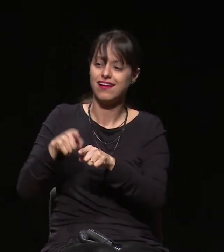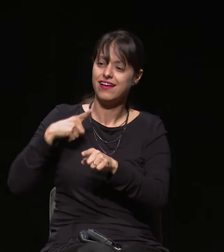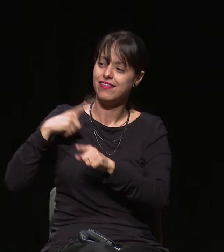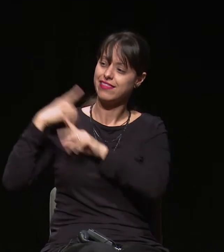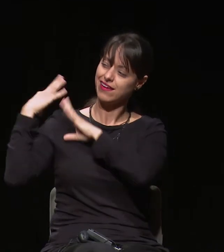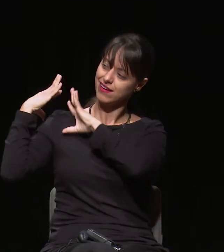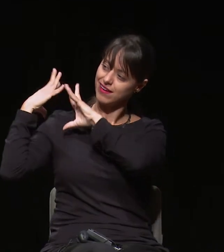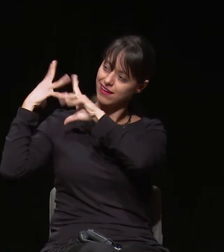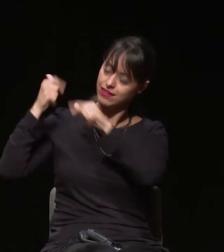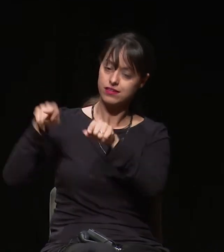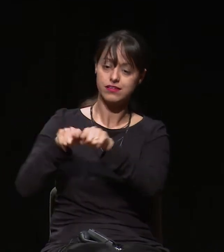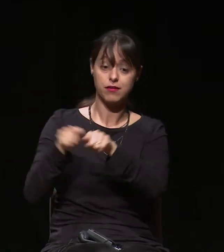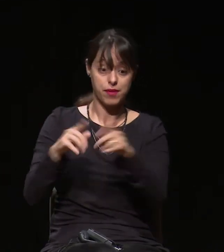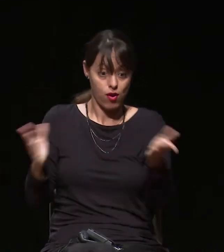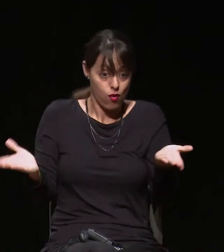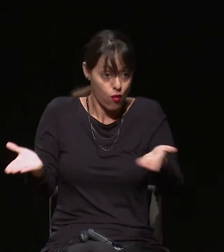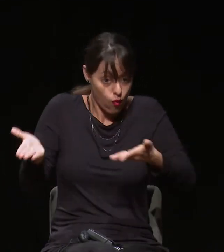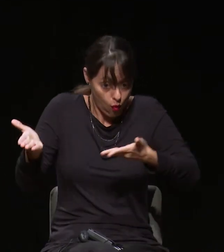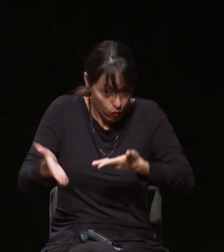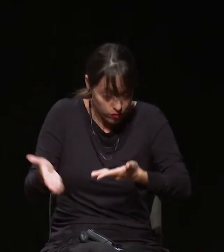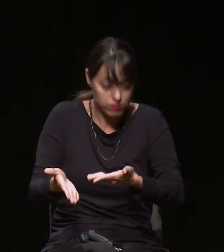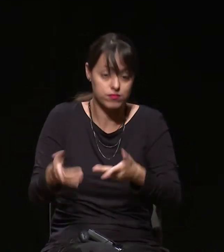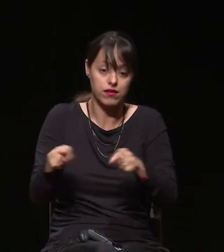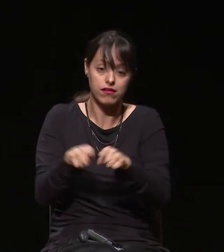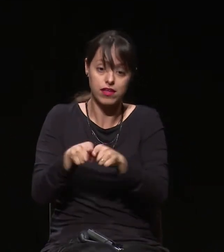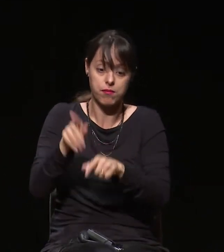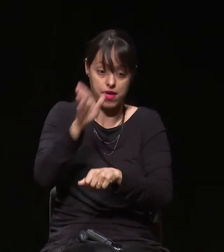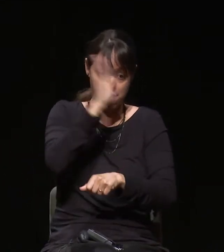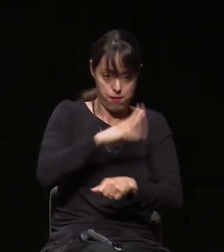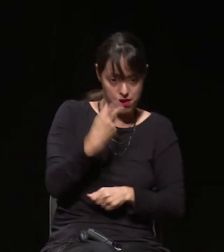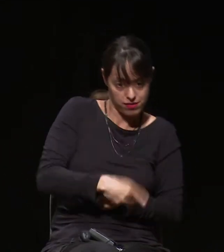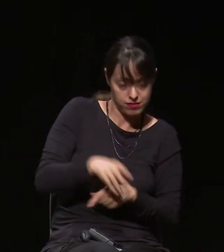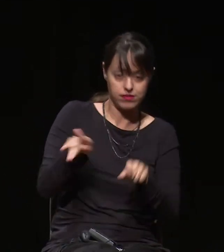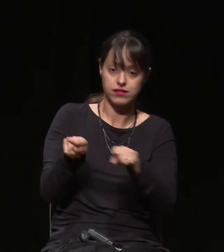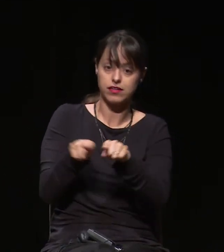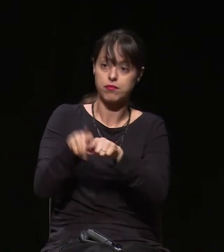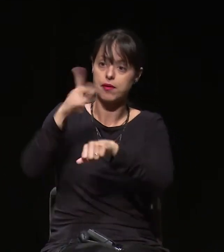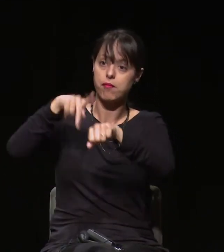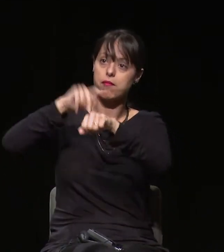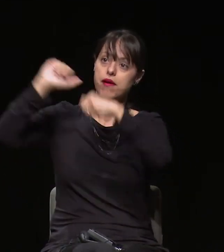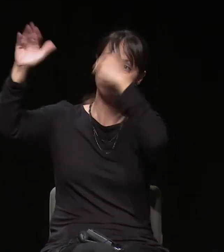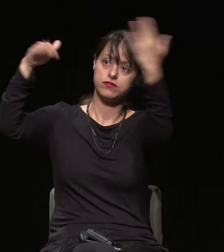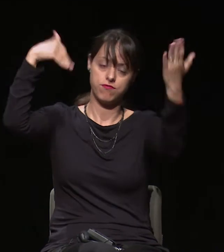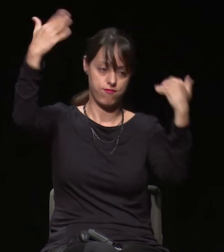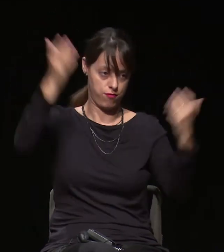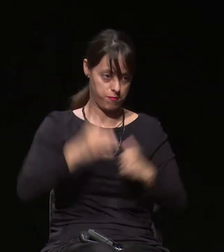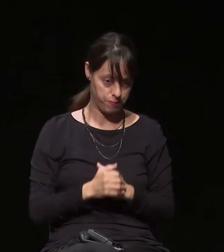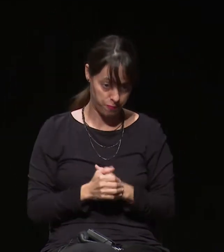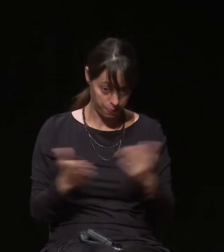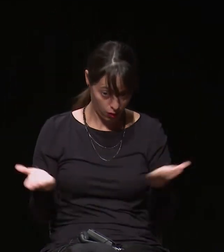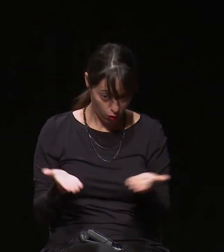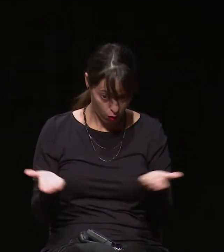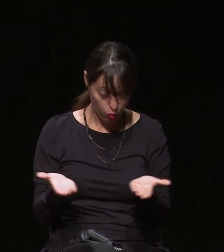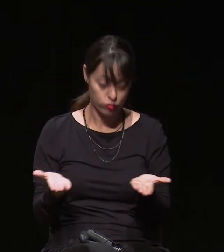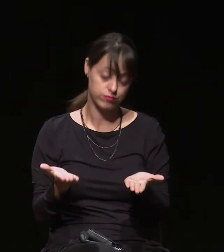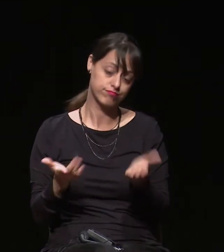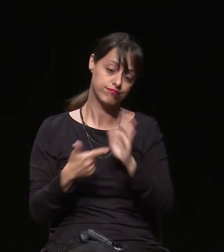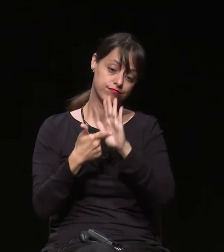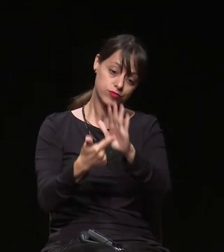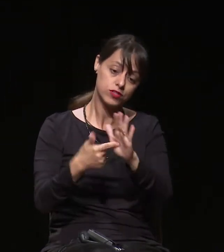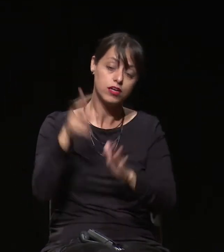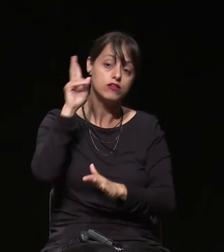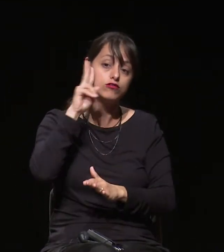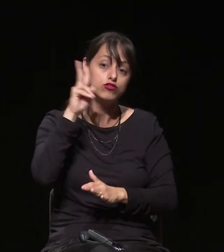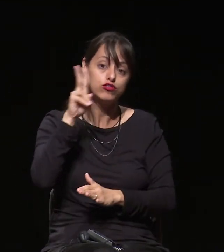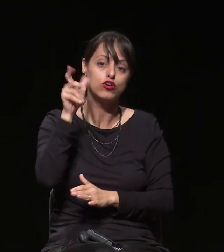aos estrangeiros. Mas hoje vamos tratar aqui das nossas histórias das mulheres, das nossas